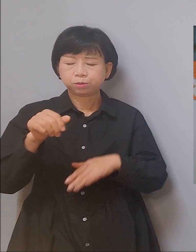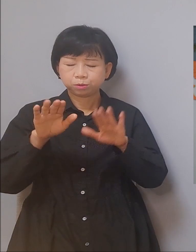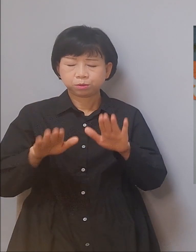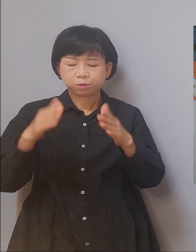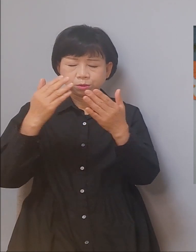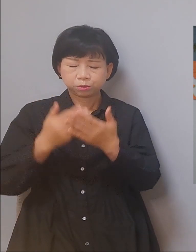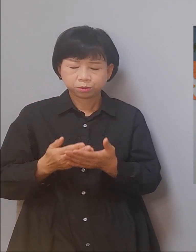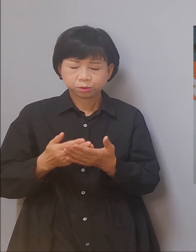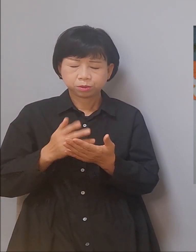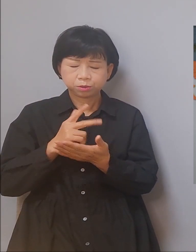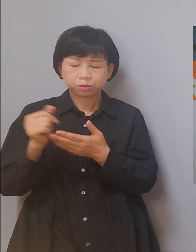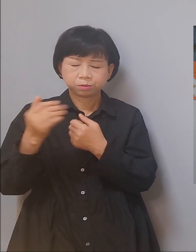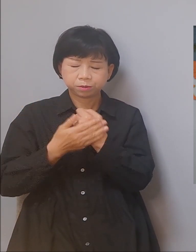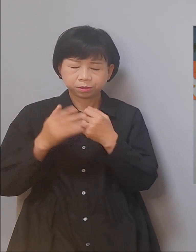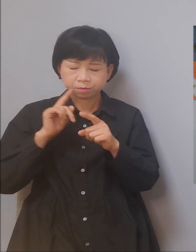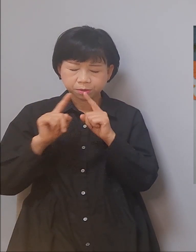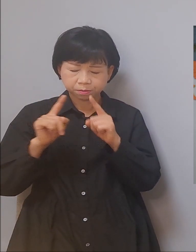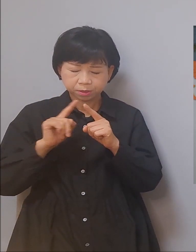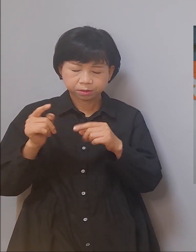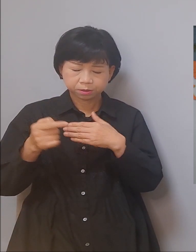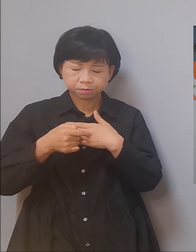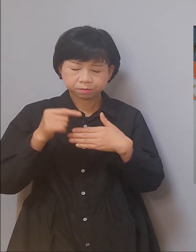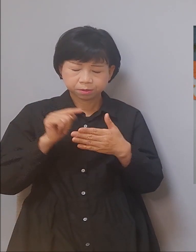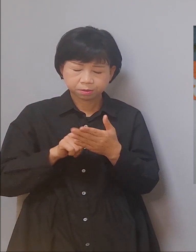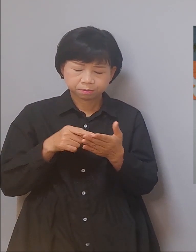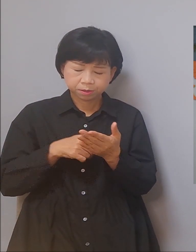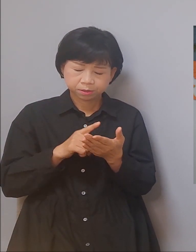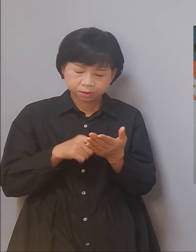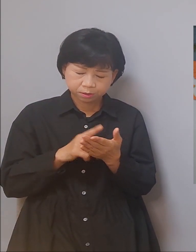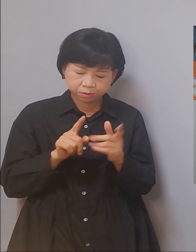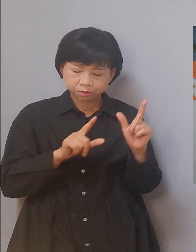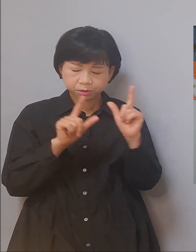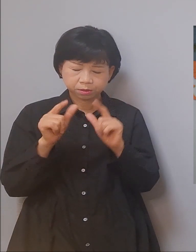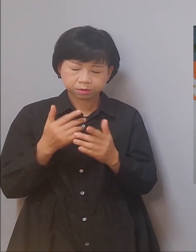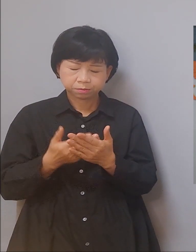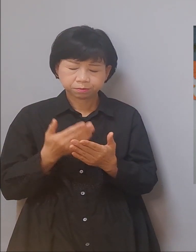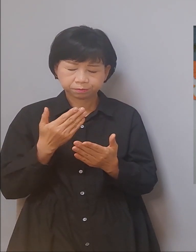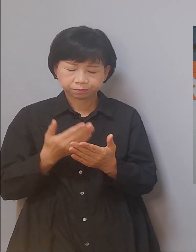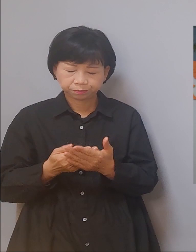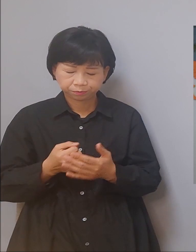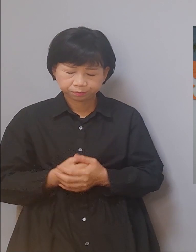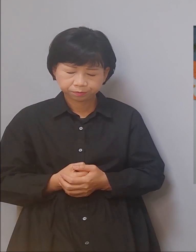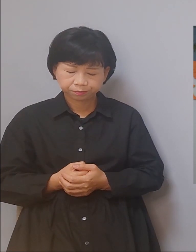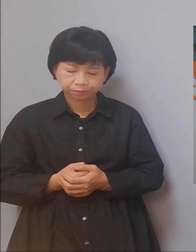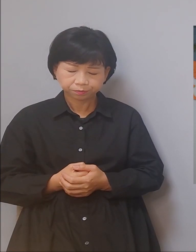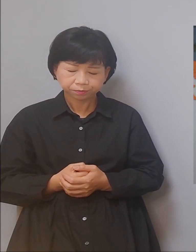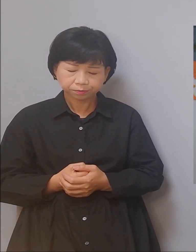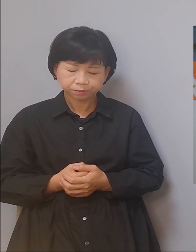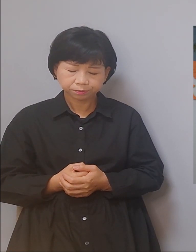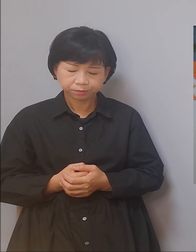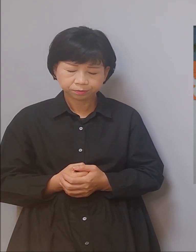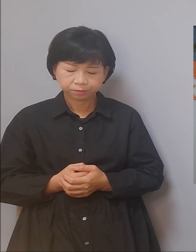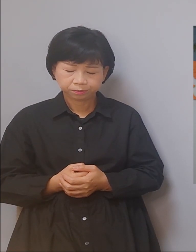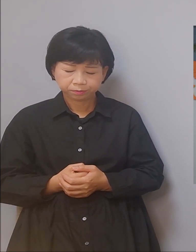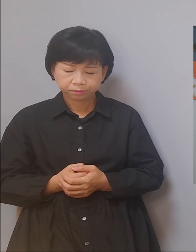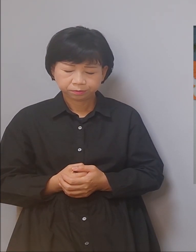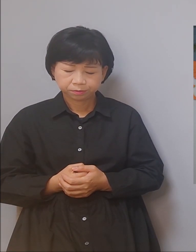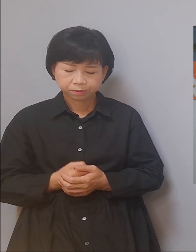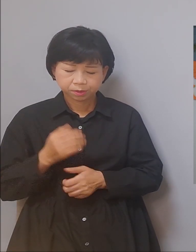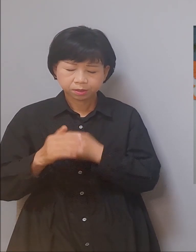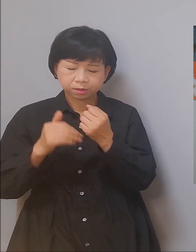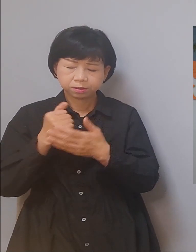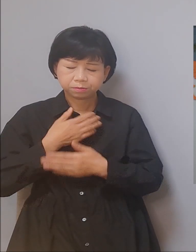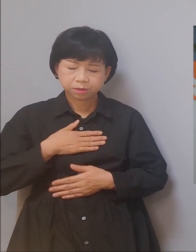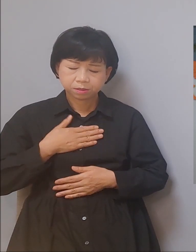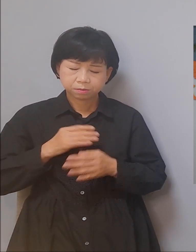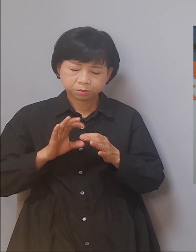주신 주님의 은혜의 말씀 내 마음밭에 잘 새기고 살아갈 수 있도록 은혜를 베풀어 주시옵소서. 하나님을